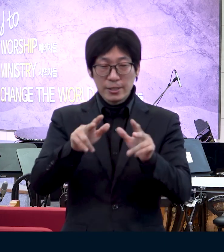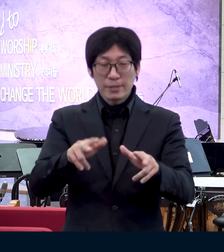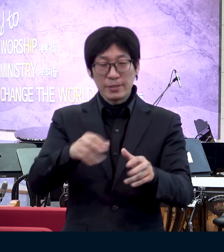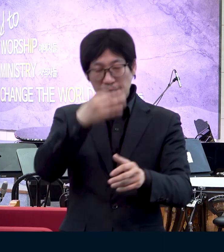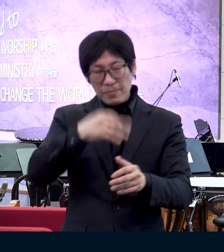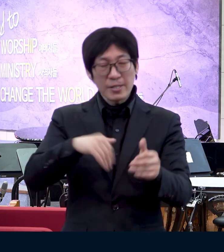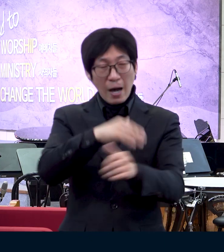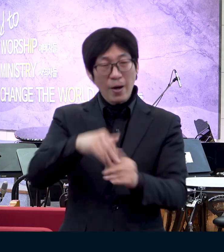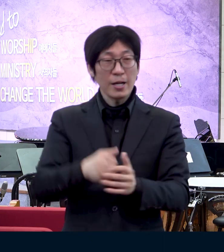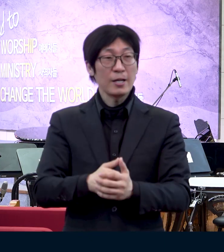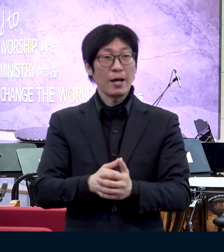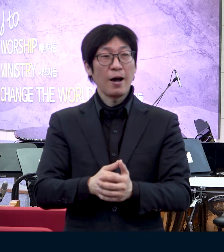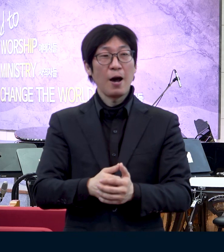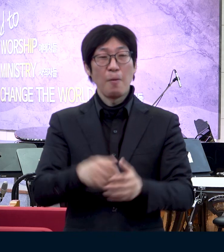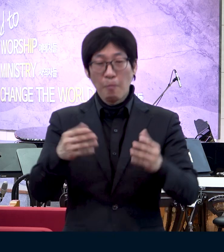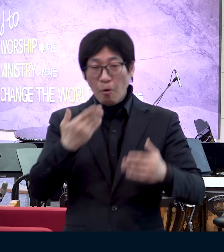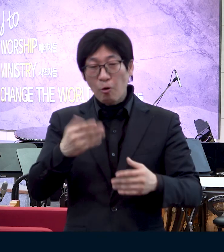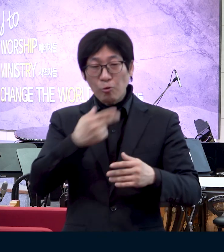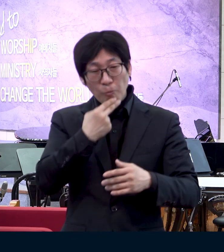다 죽는데.